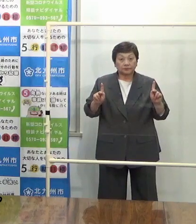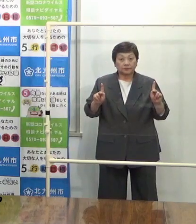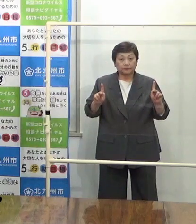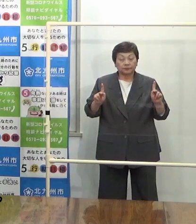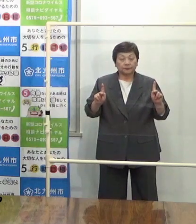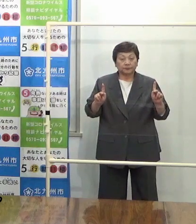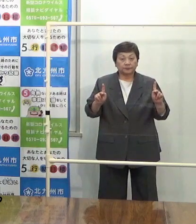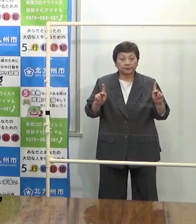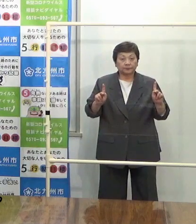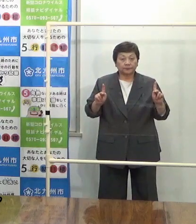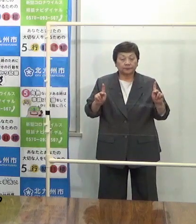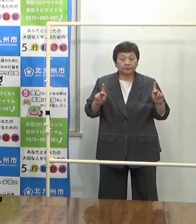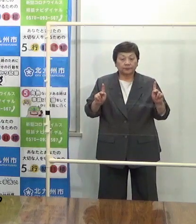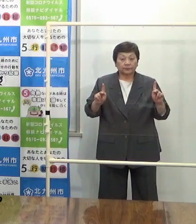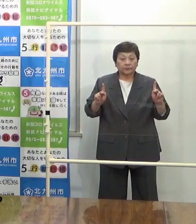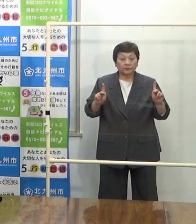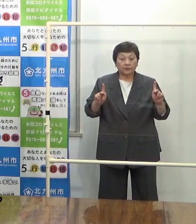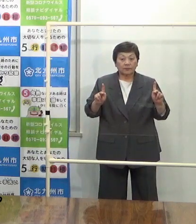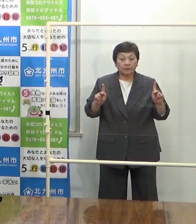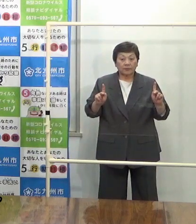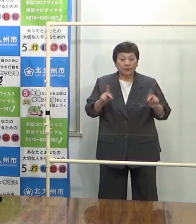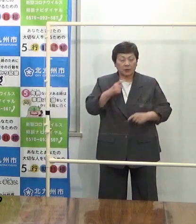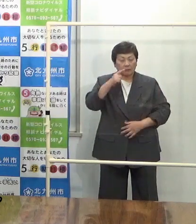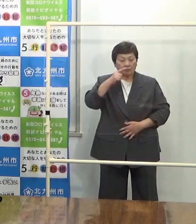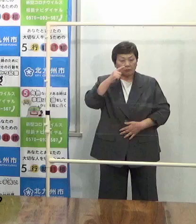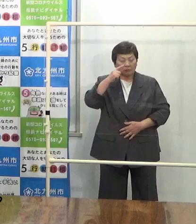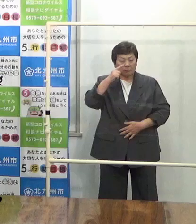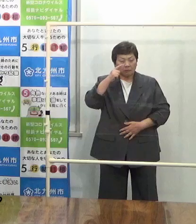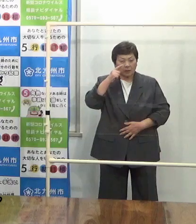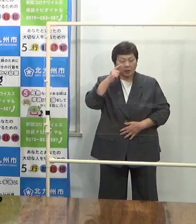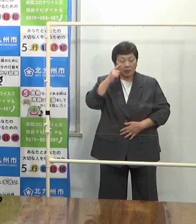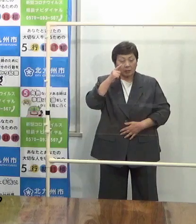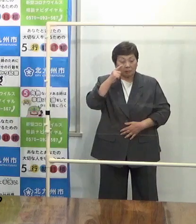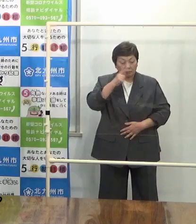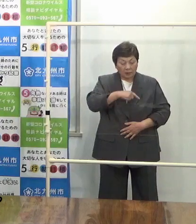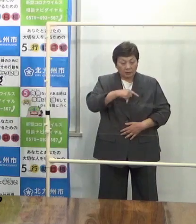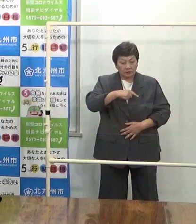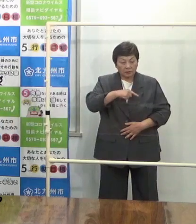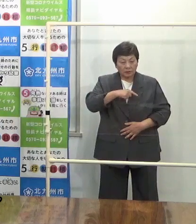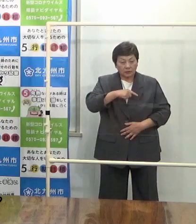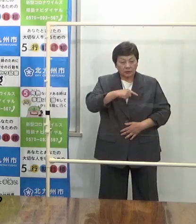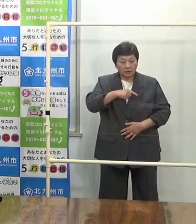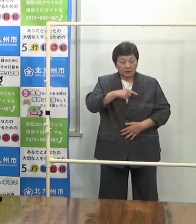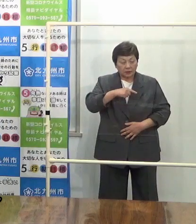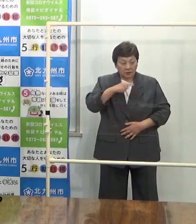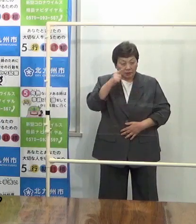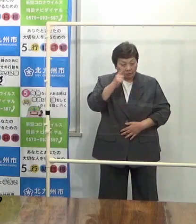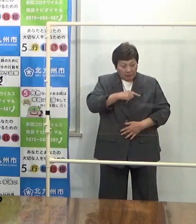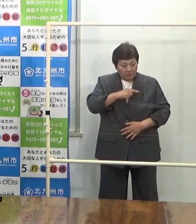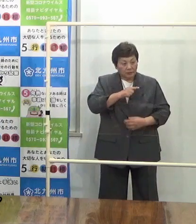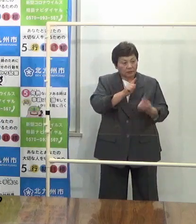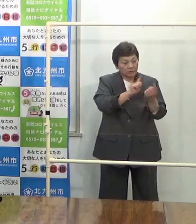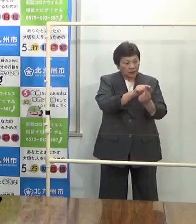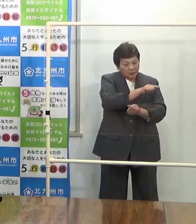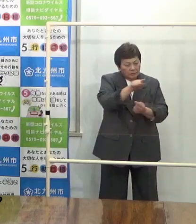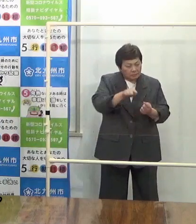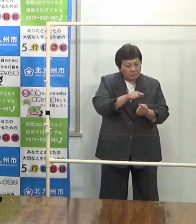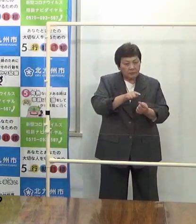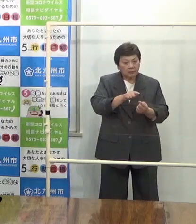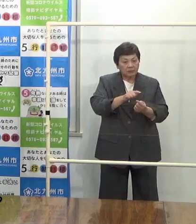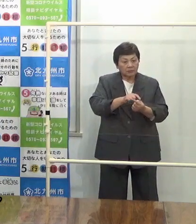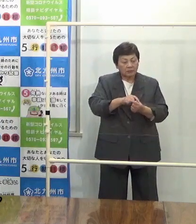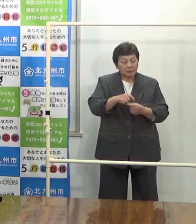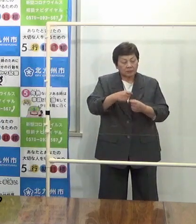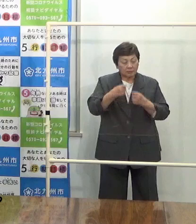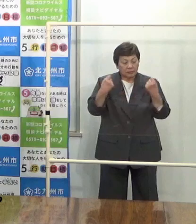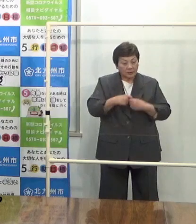この悪質なその調査対象者というのはもし仮に出た場合にはですね、正当な理